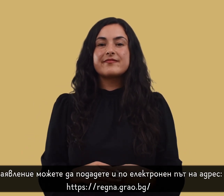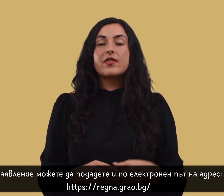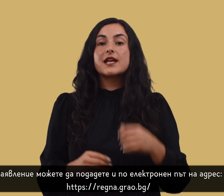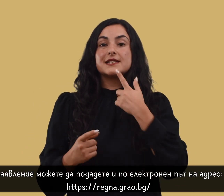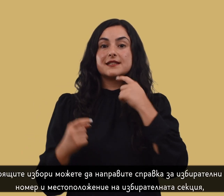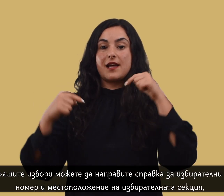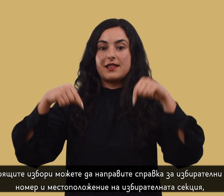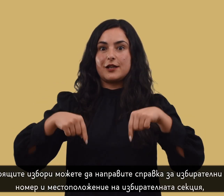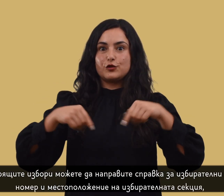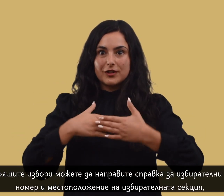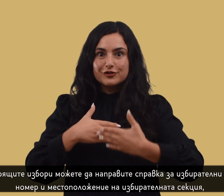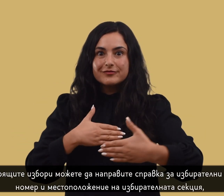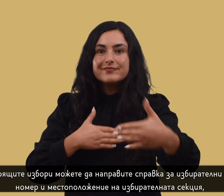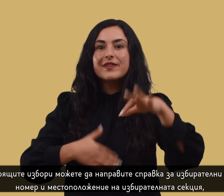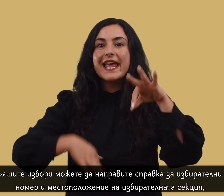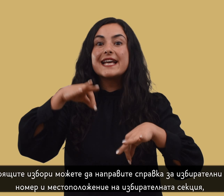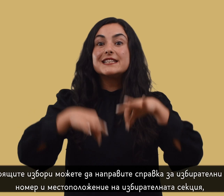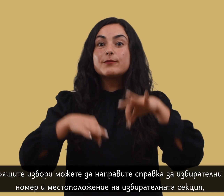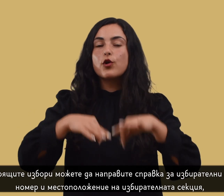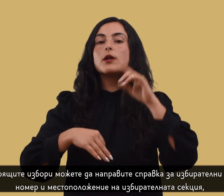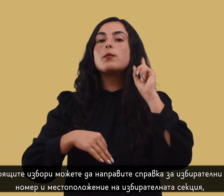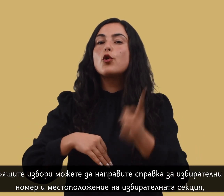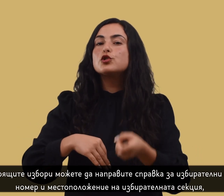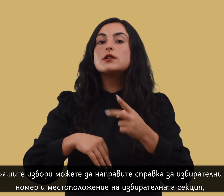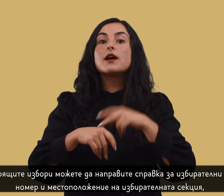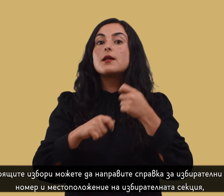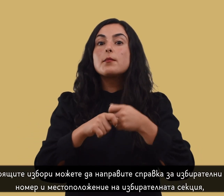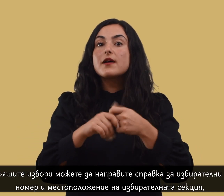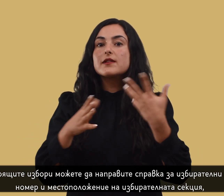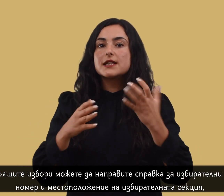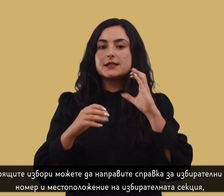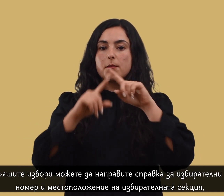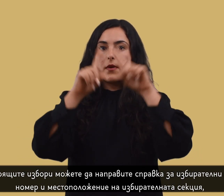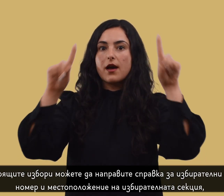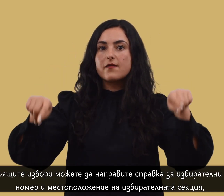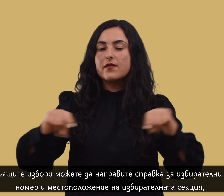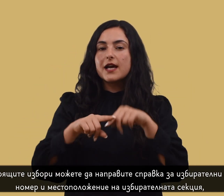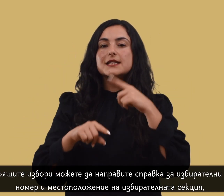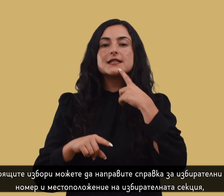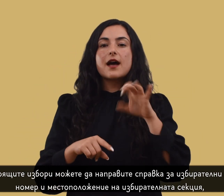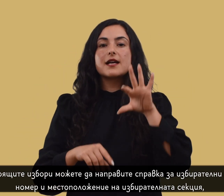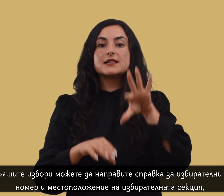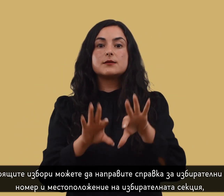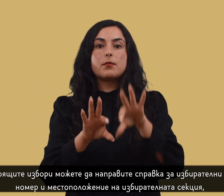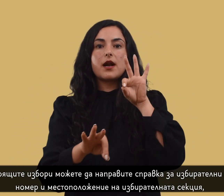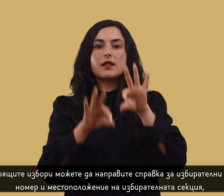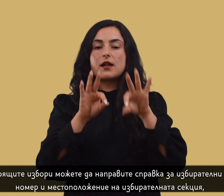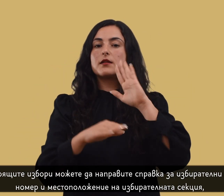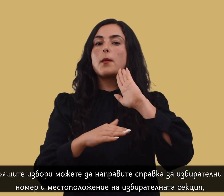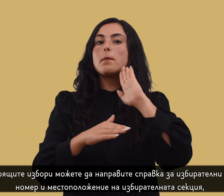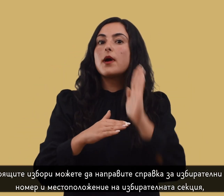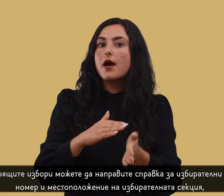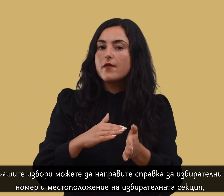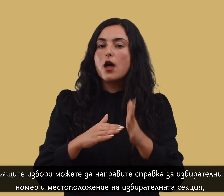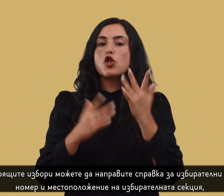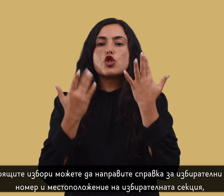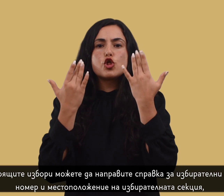За настоящите избори можете да направите справка за избирателни права, номер